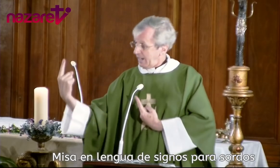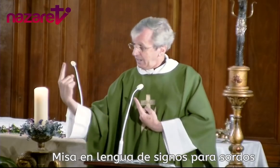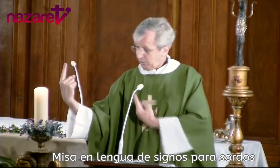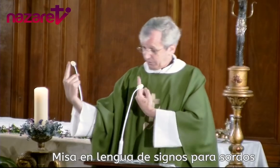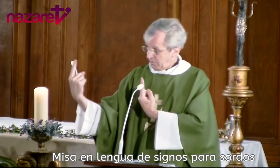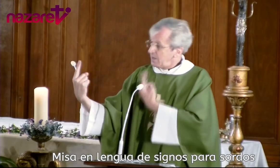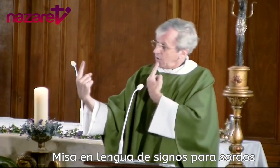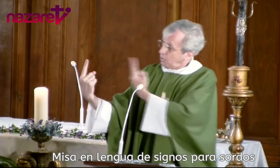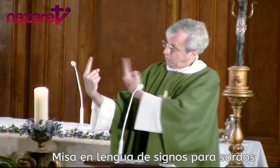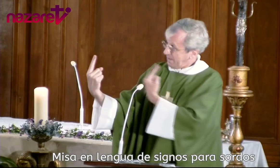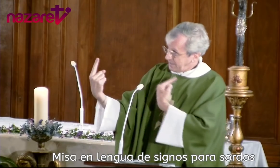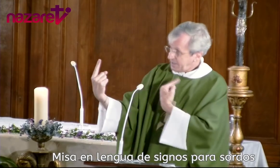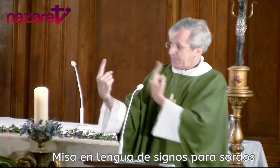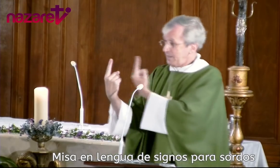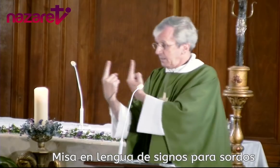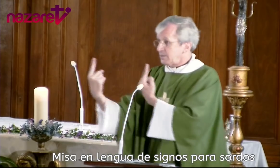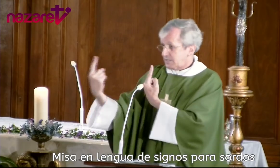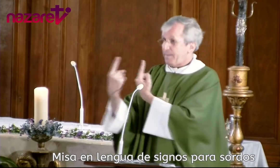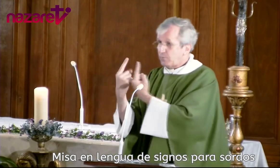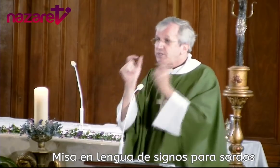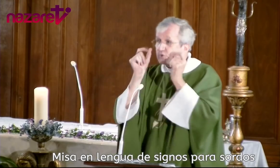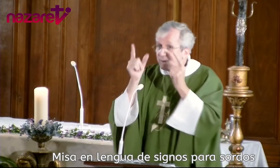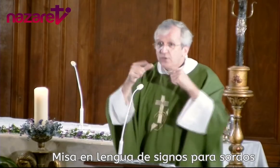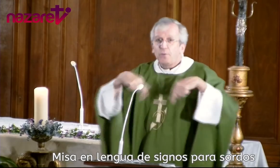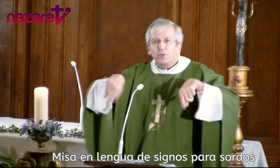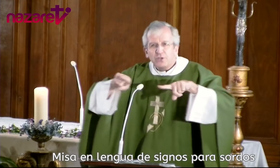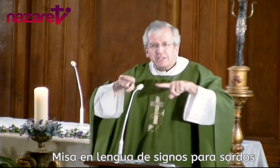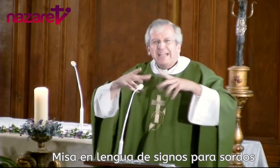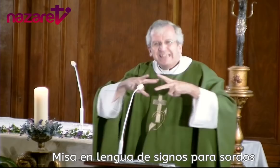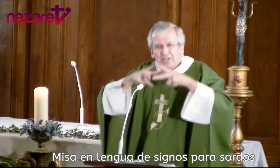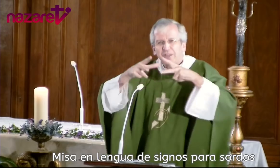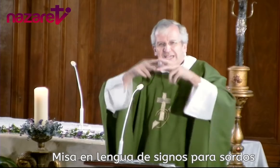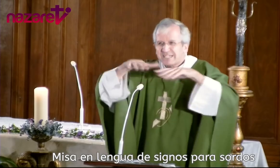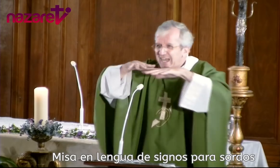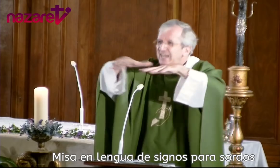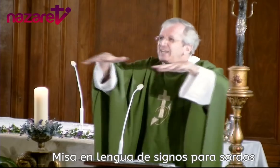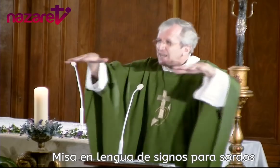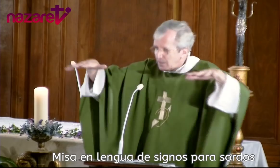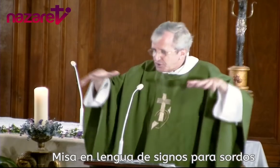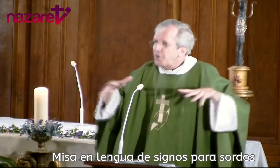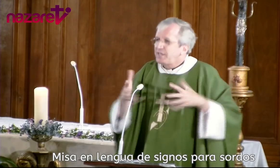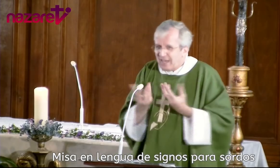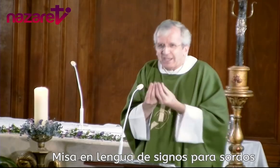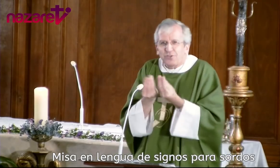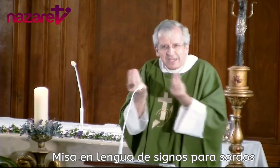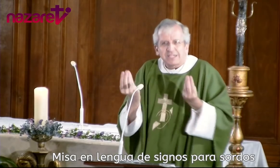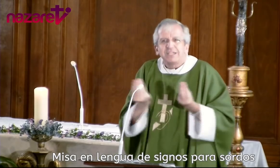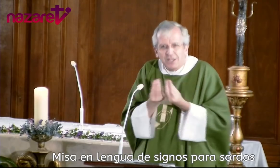el otro. Con lo que me dice, sepamos descubrir cómo Dios, de toda esa sociedad, de toda esa